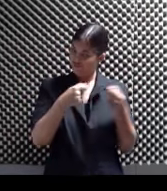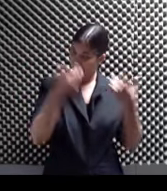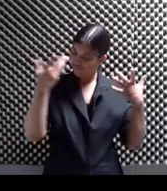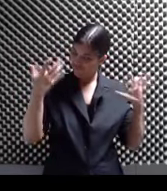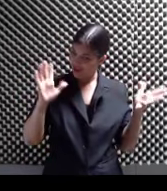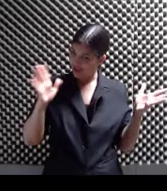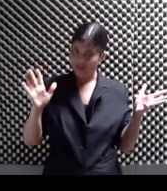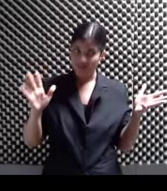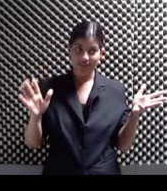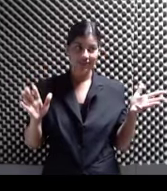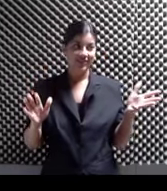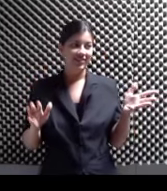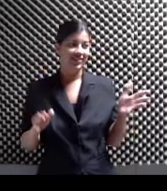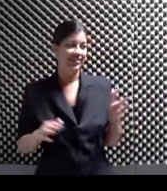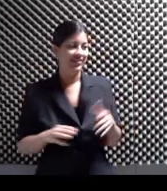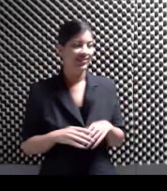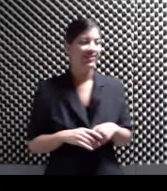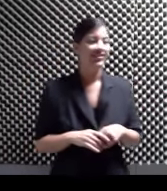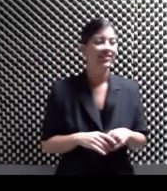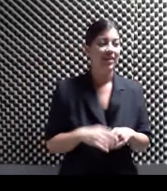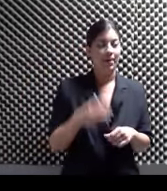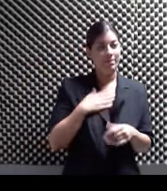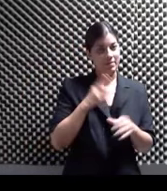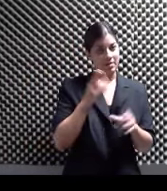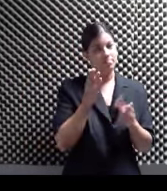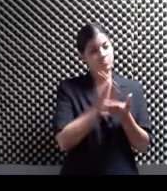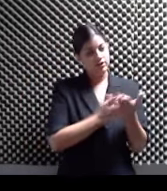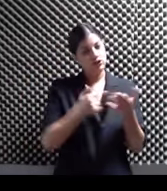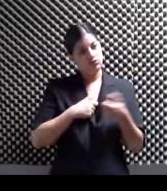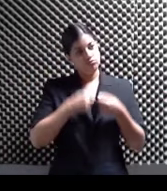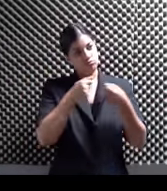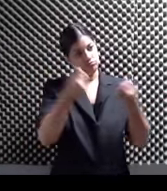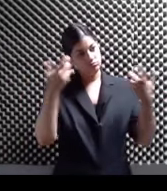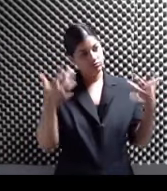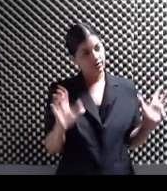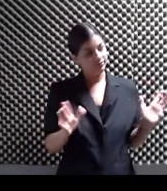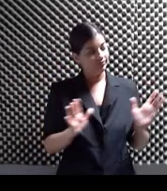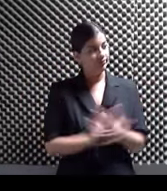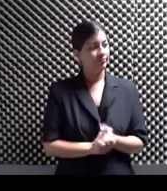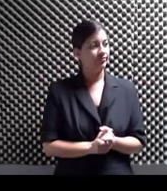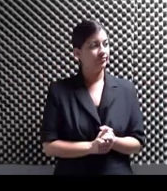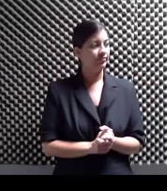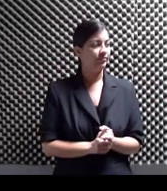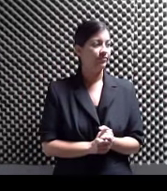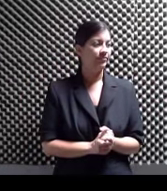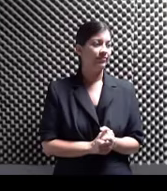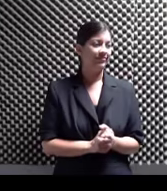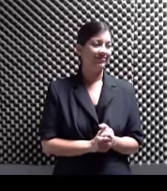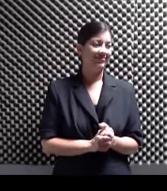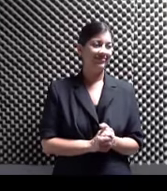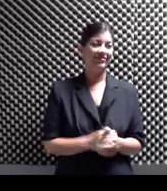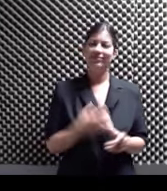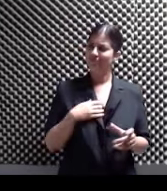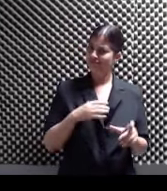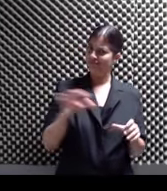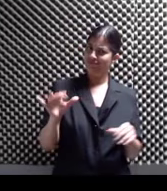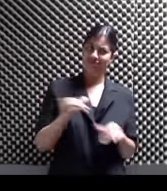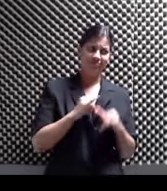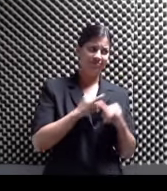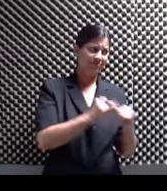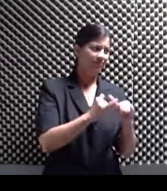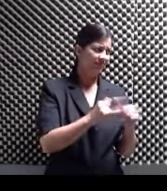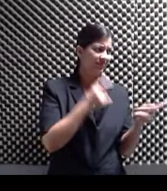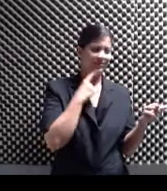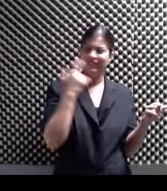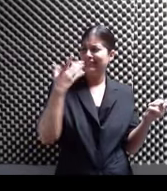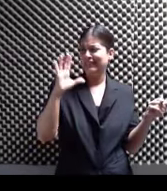Erradicado de mi vida, lo quisiera. Pero no contribuí mi parte, ya yo. Haga como hizo José Ló. Sí. Ya yo, ya sí, hay que mira, mira cómo dice Alex.